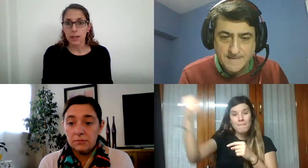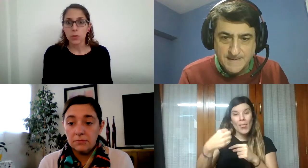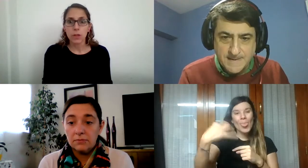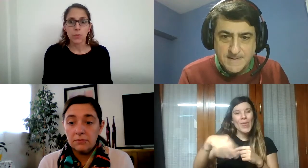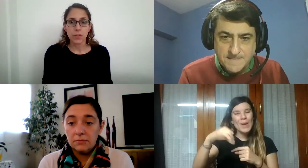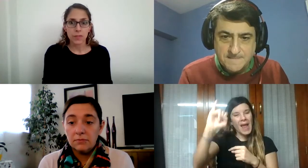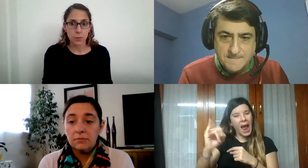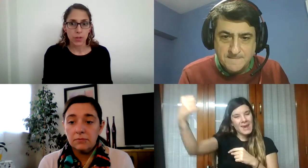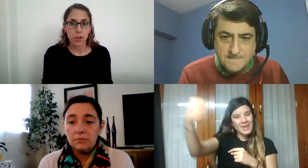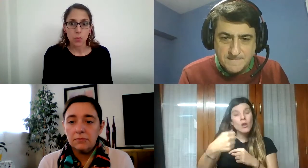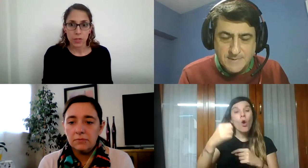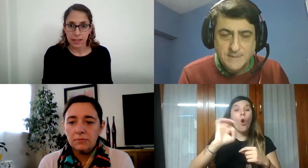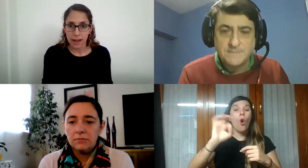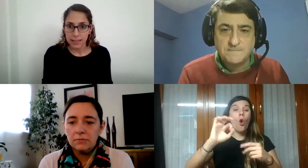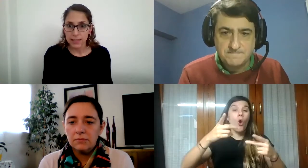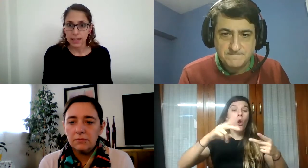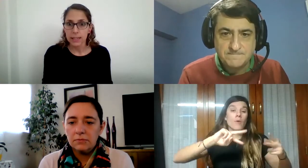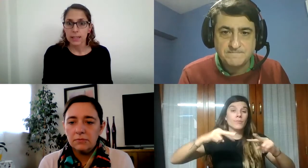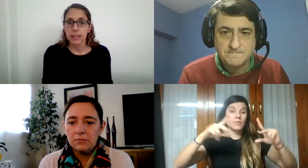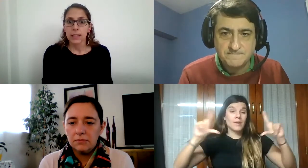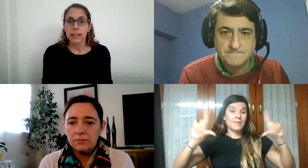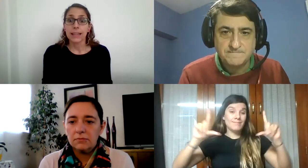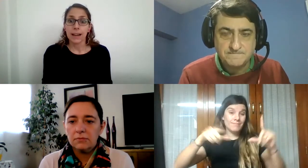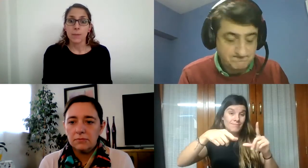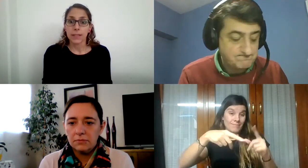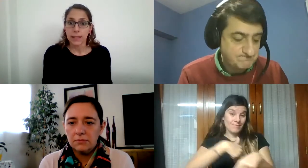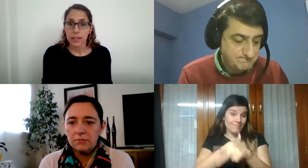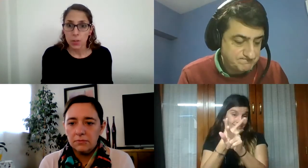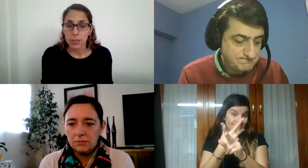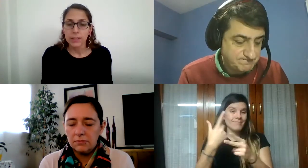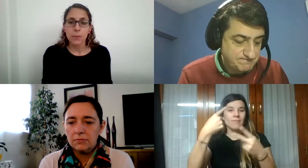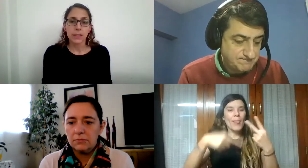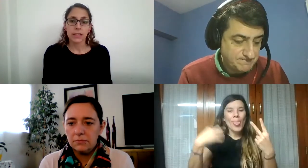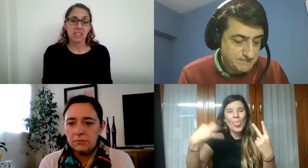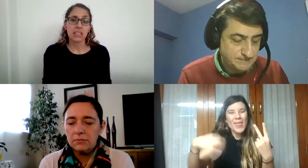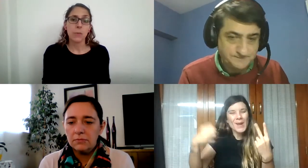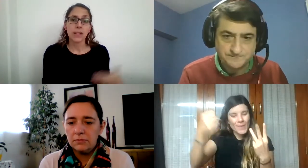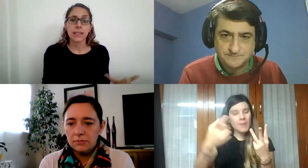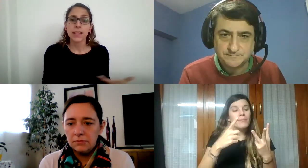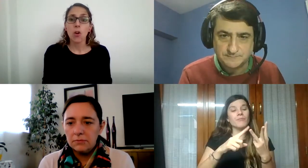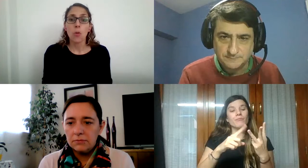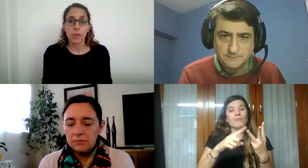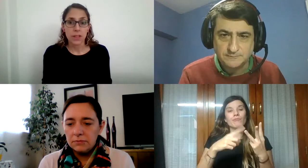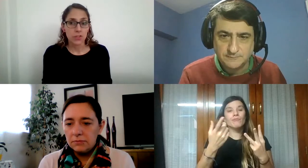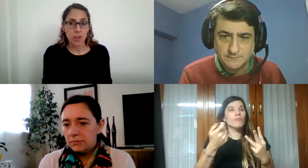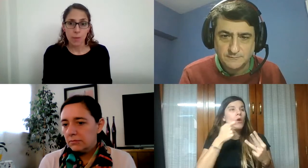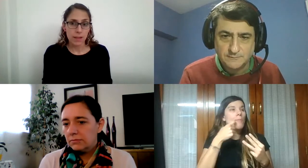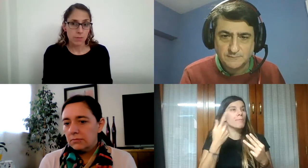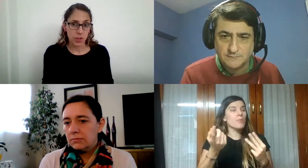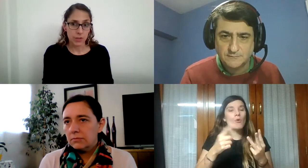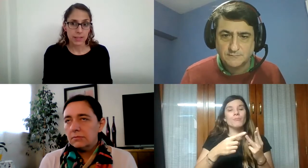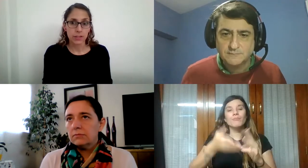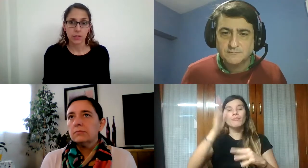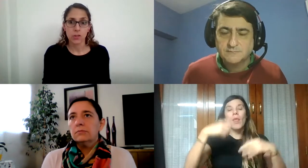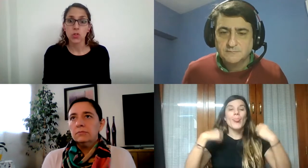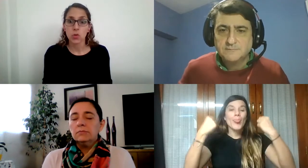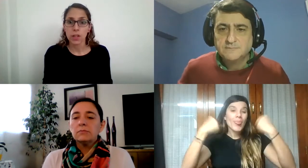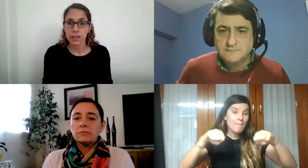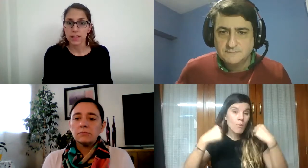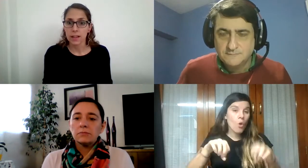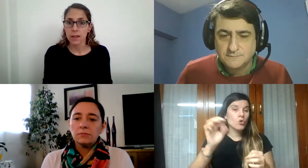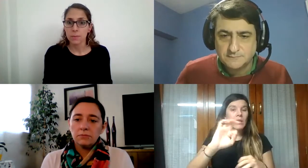de la salud, es muy difícil poder comunicarse y que realmente haya un intérprete, ya sea presencial o por videollamada. Muchas veces esto